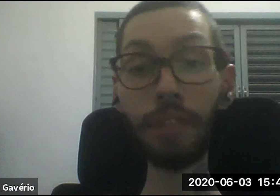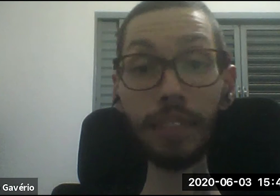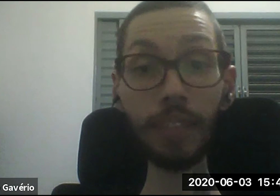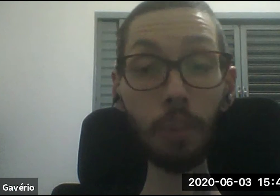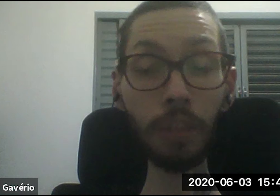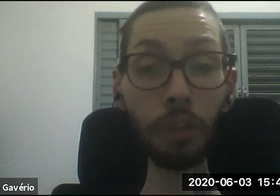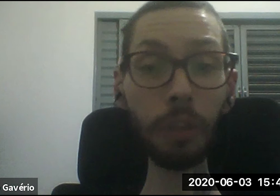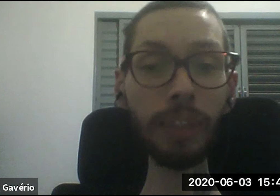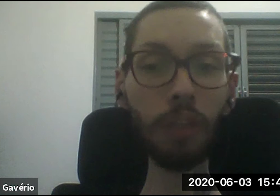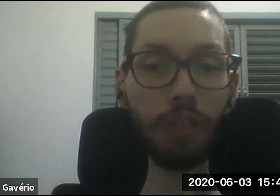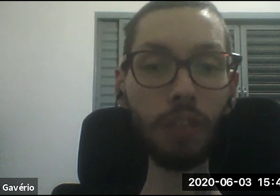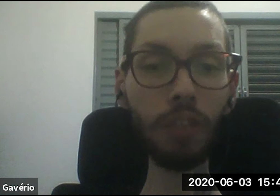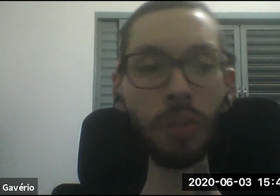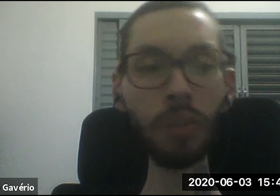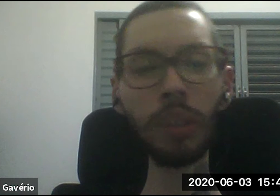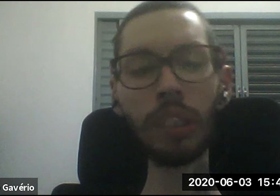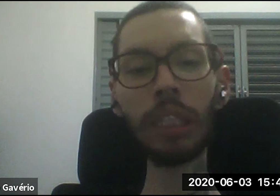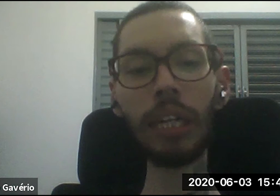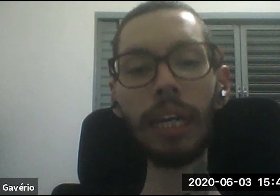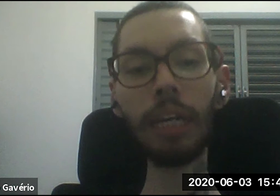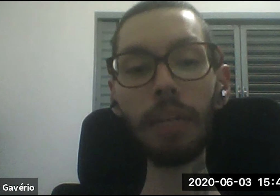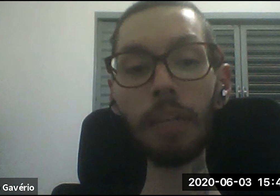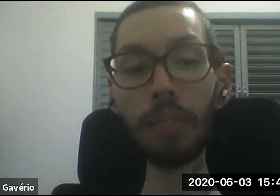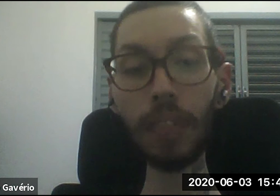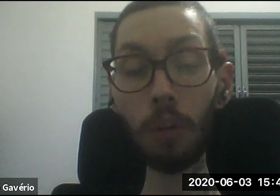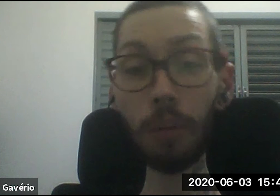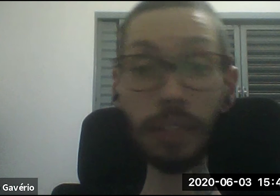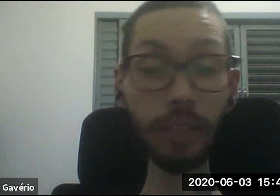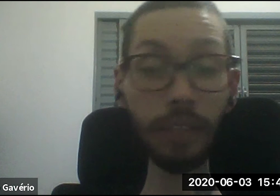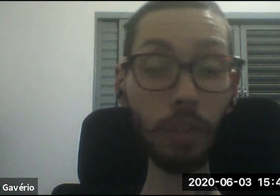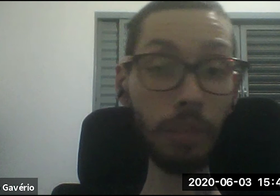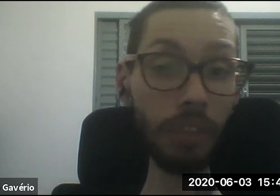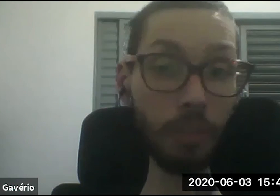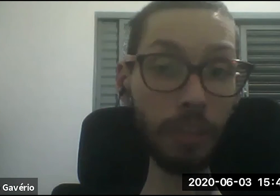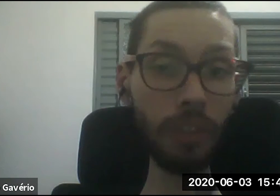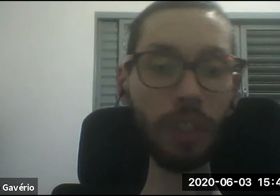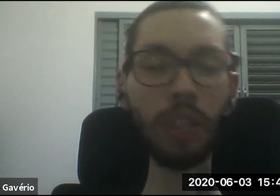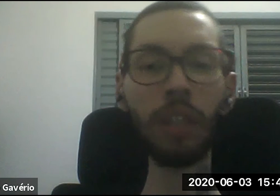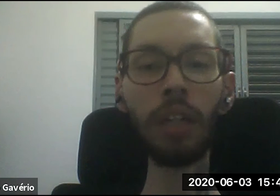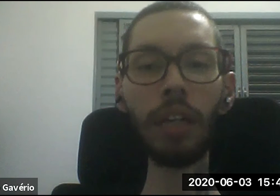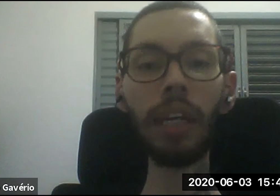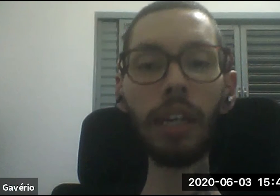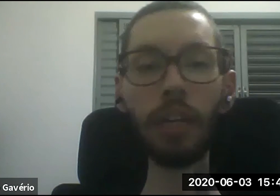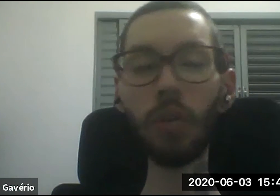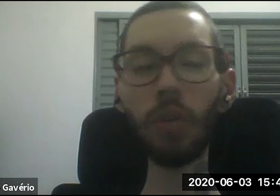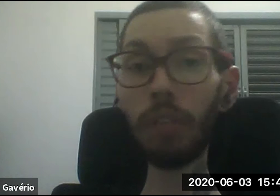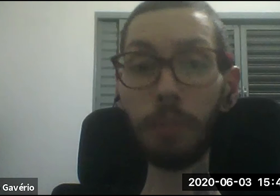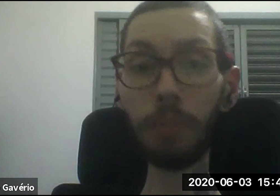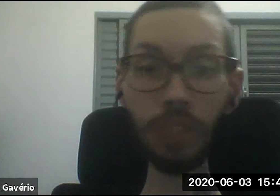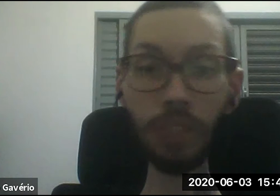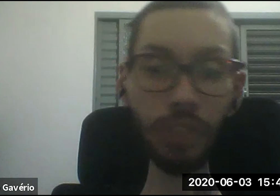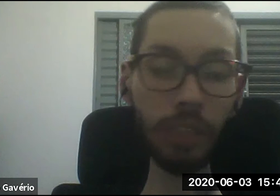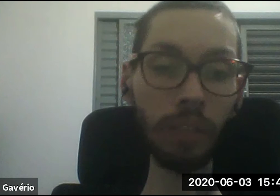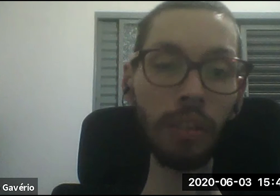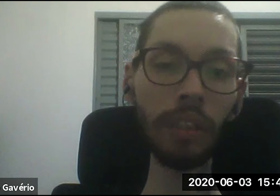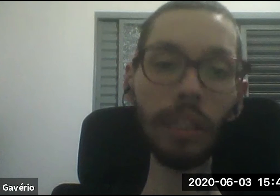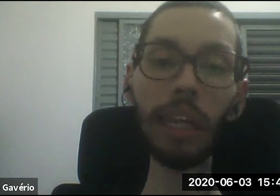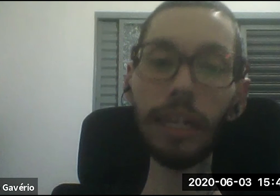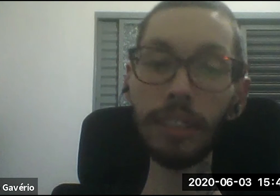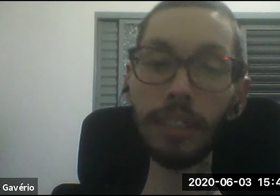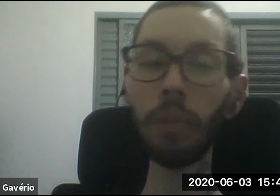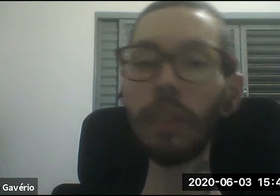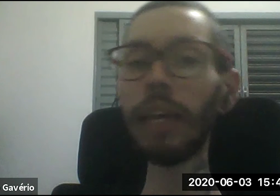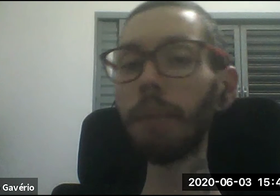essa reflexão para a gente pensar o vírus, a epidemia, como uma questão eminentemente econômica e política,